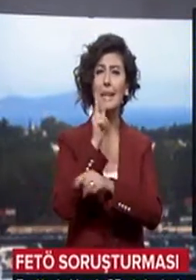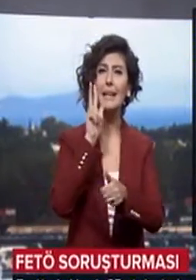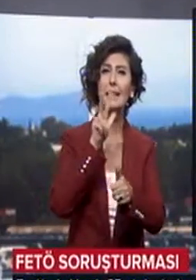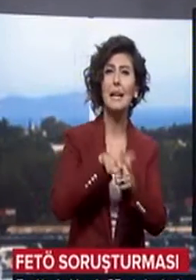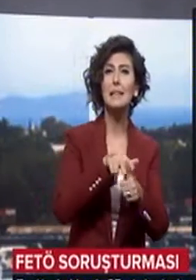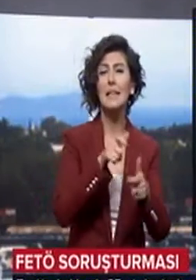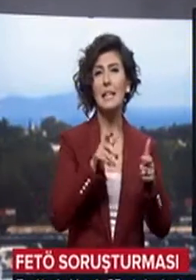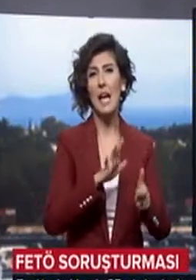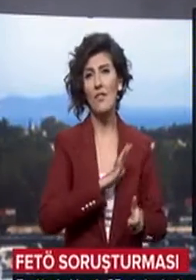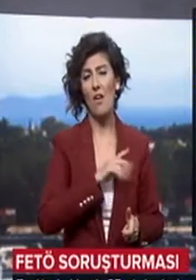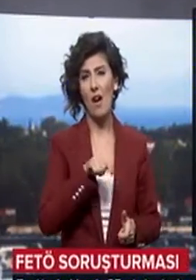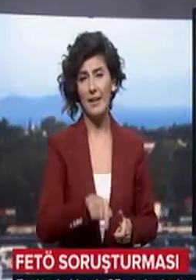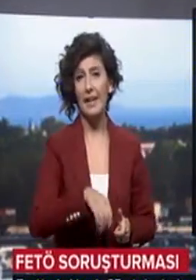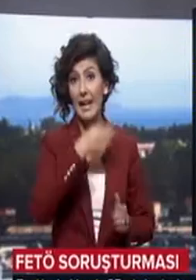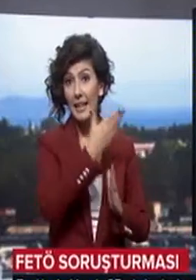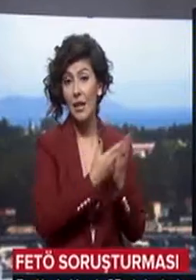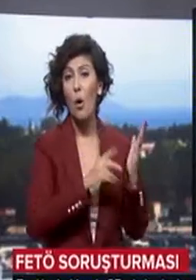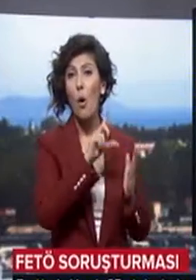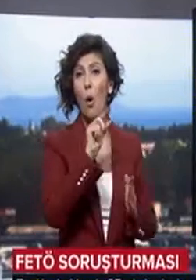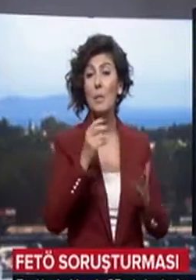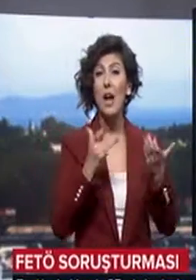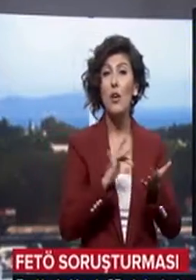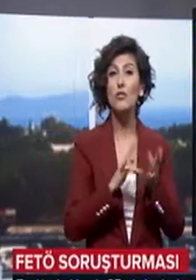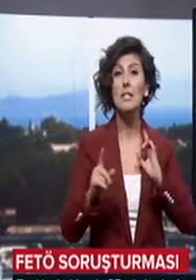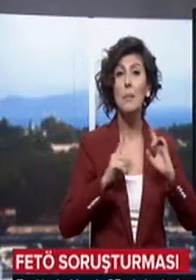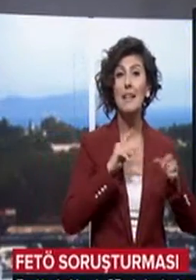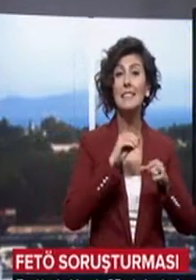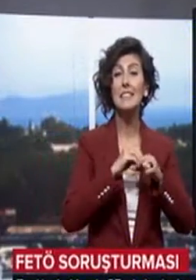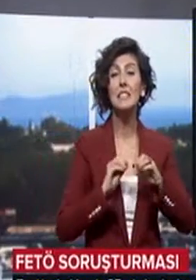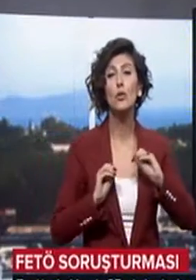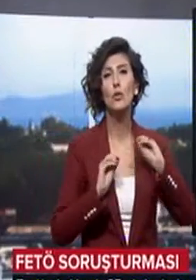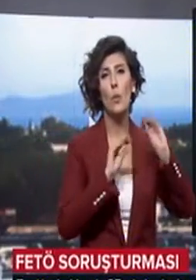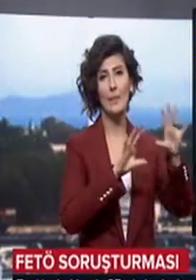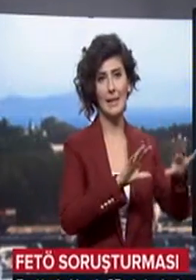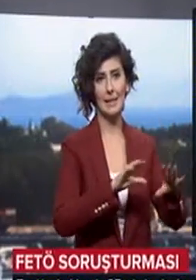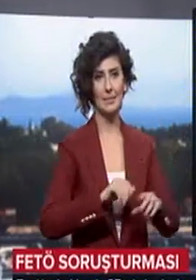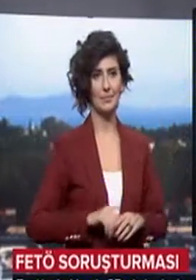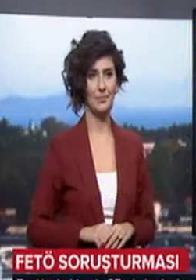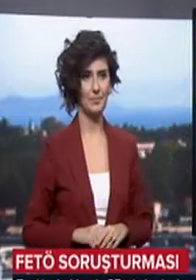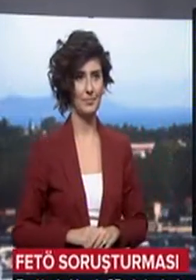da yer verildi. İddianame 11. Ağır Ceza Mahkemesi'ne gönderildi.